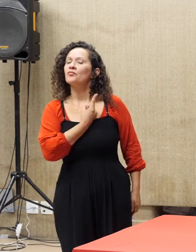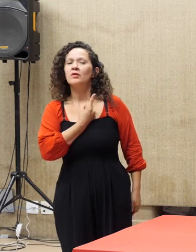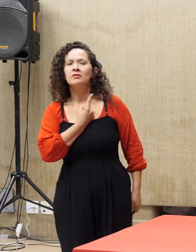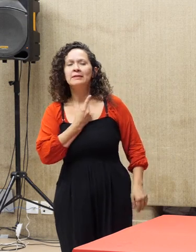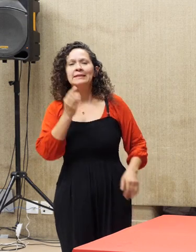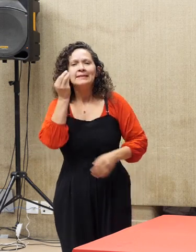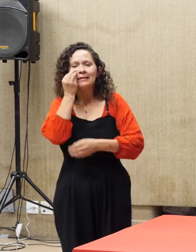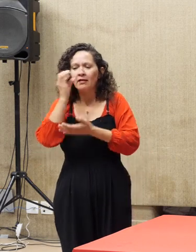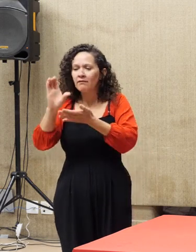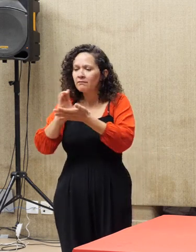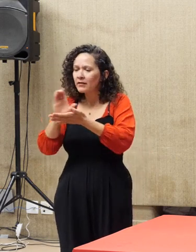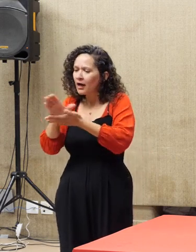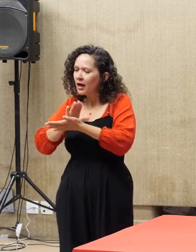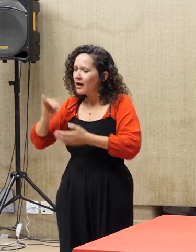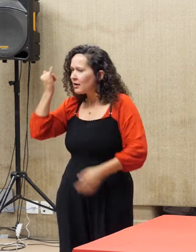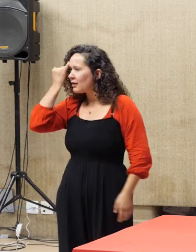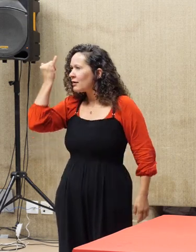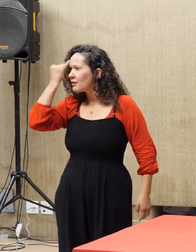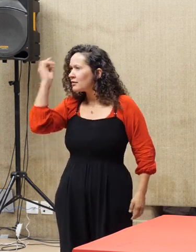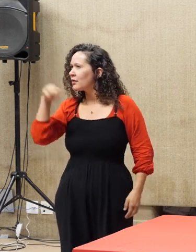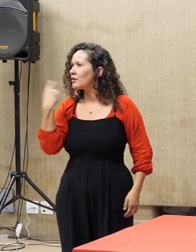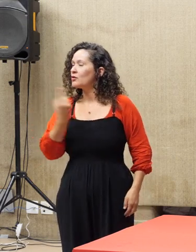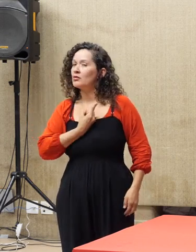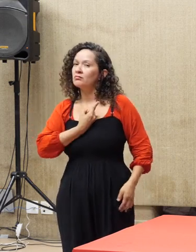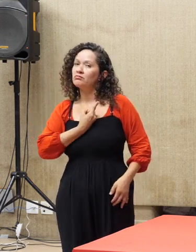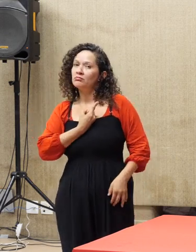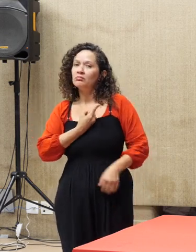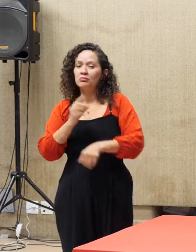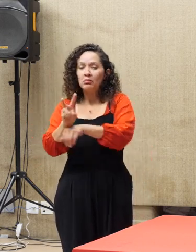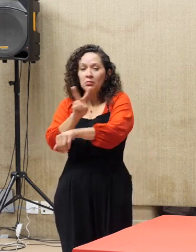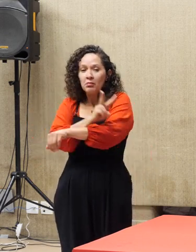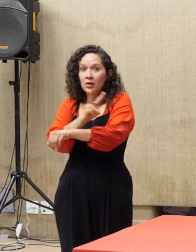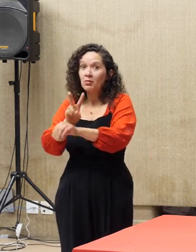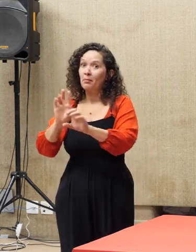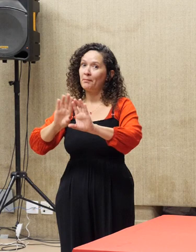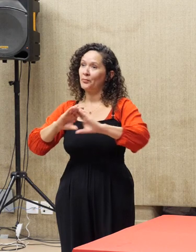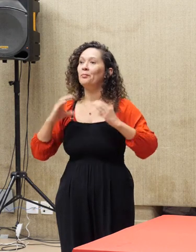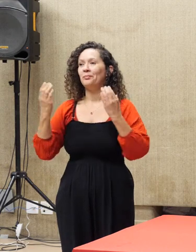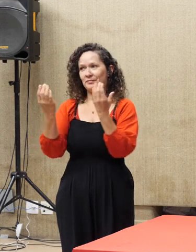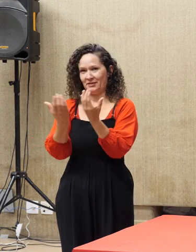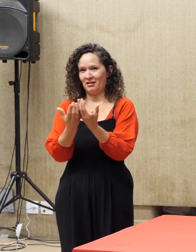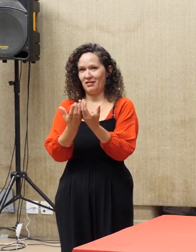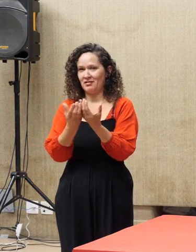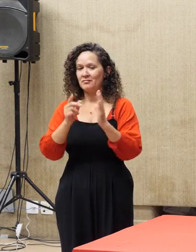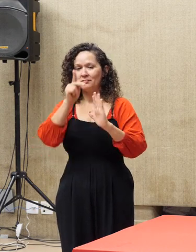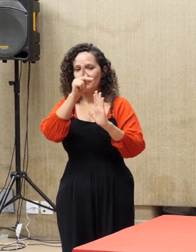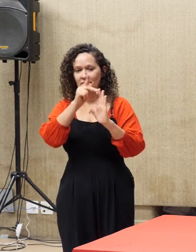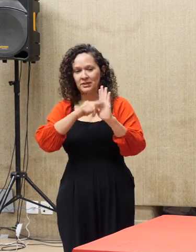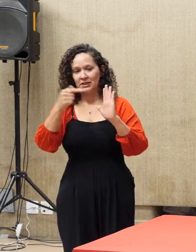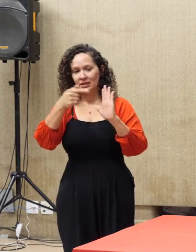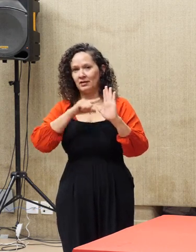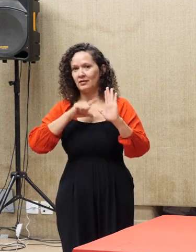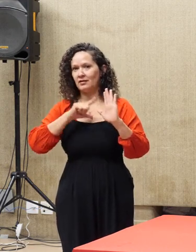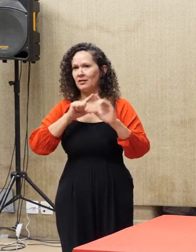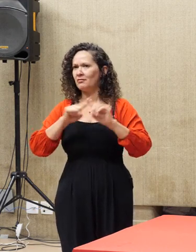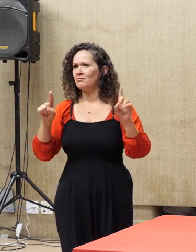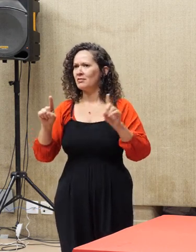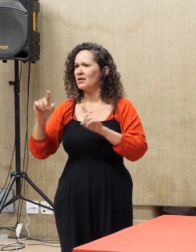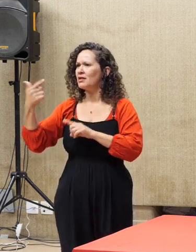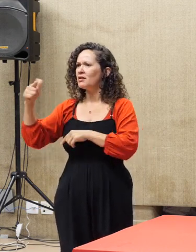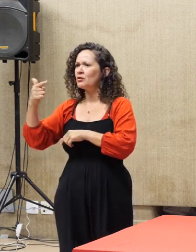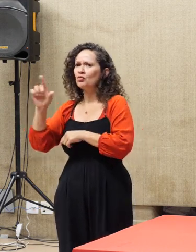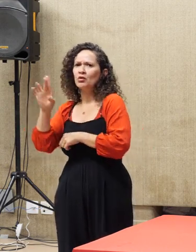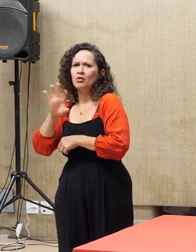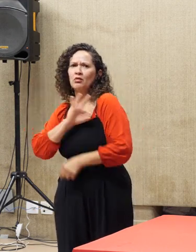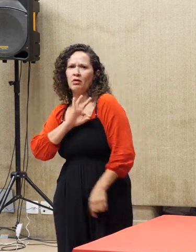vem investindo muito nessa ideia de uma guarda muito comunitária. A gente tem projetos que não envolvem